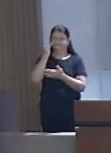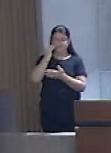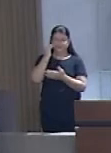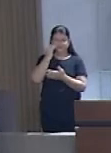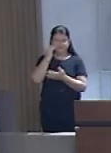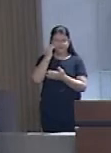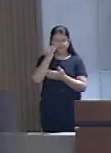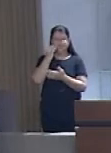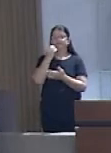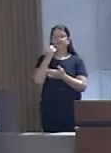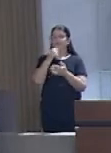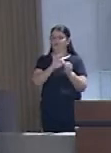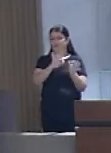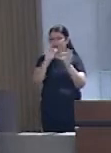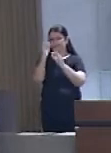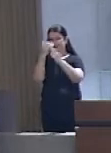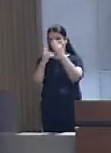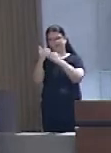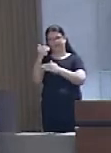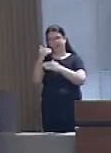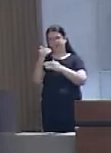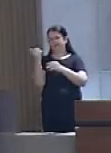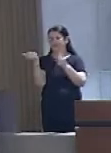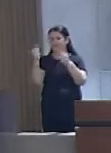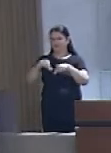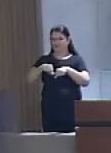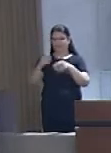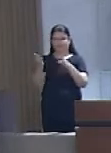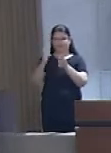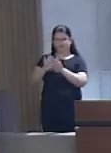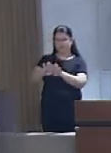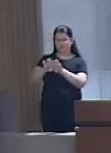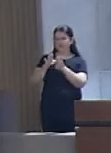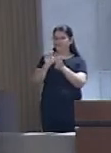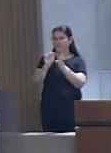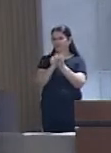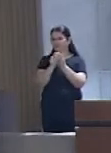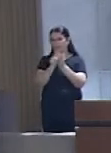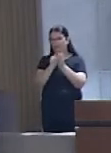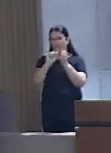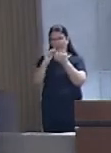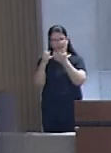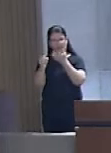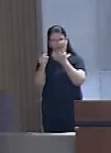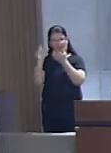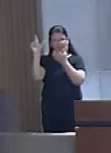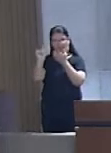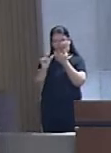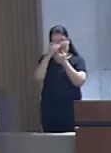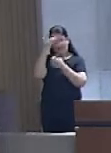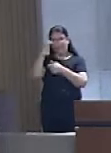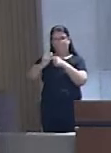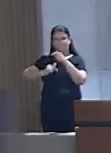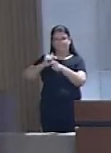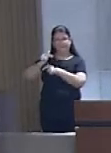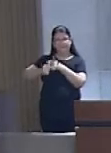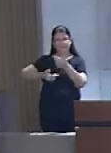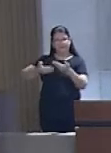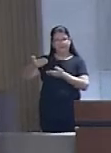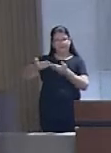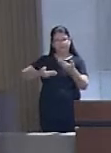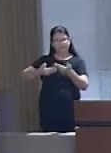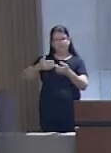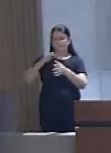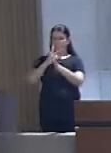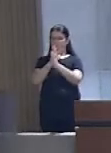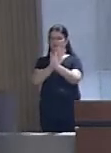de retrocesso absurdo. Fechamento de agências do INSS, com redução de servidores, com